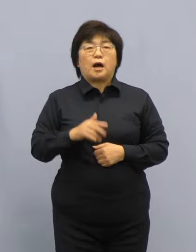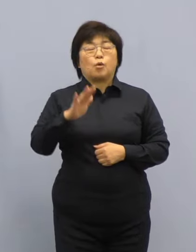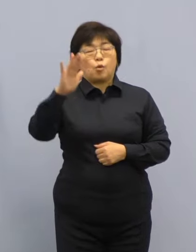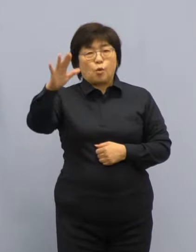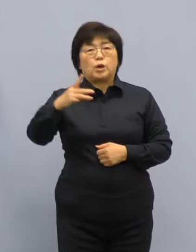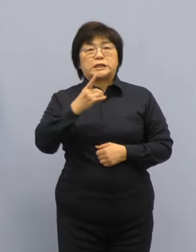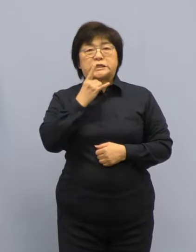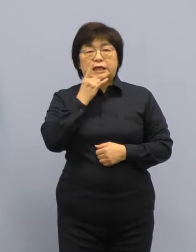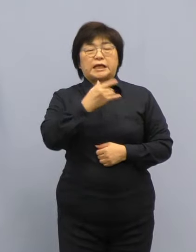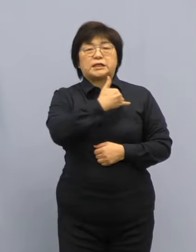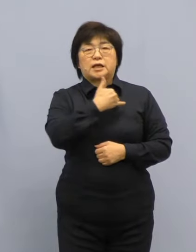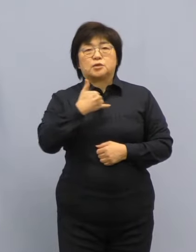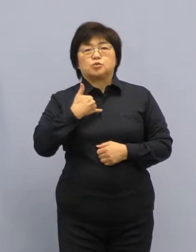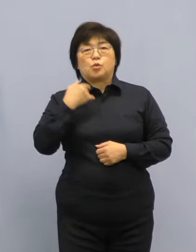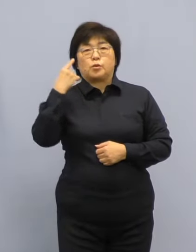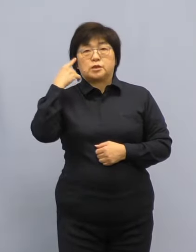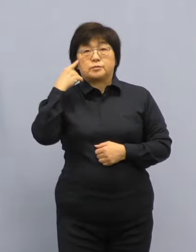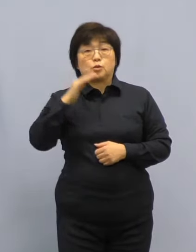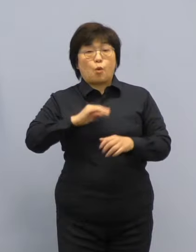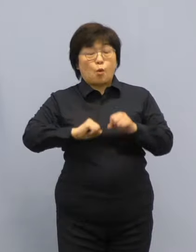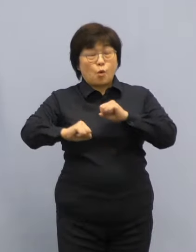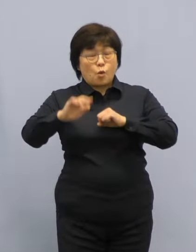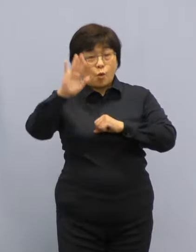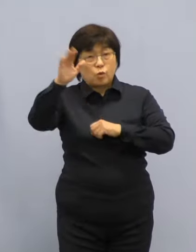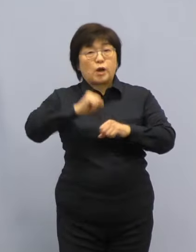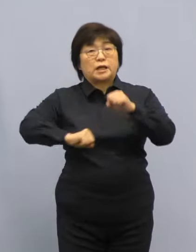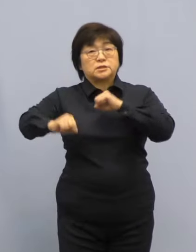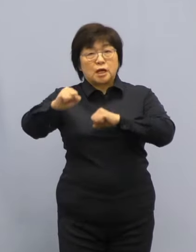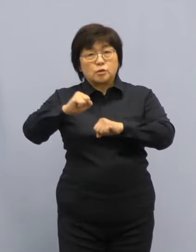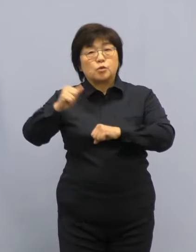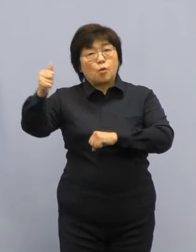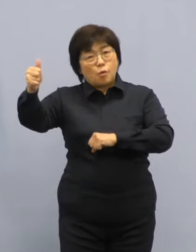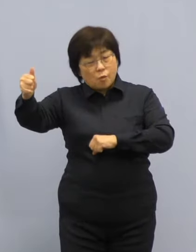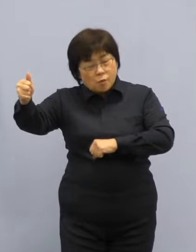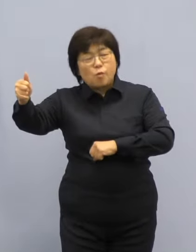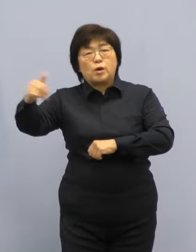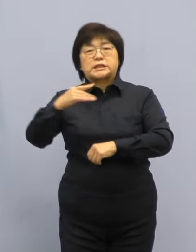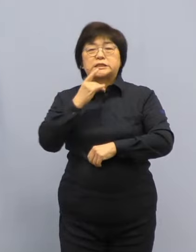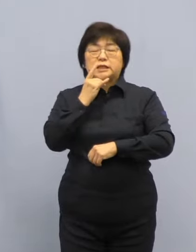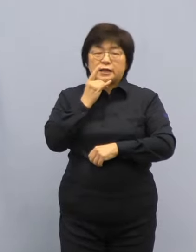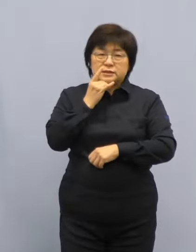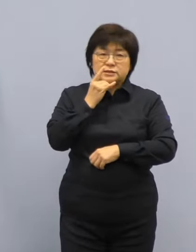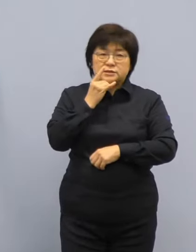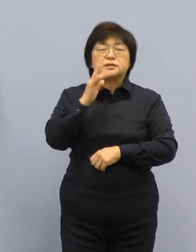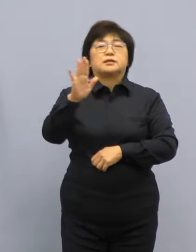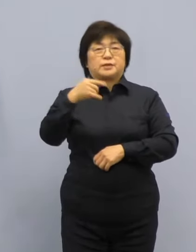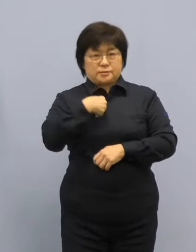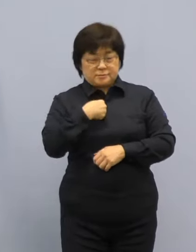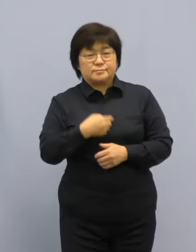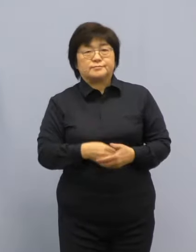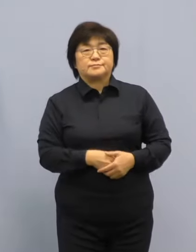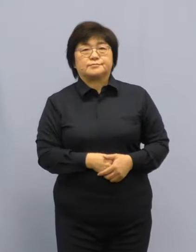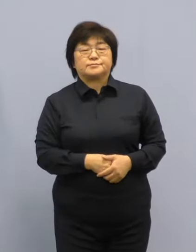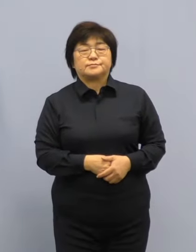だと思っておりますので、今後の活躍を私としても期待をしているところでございます。